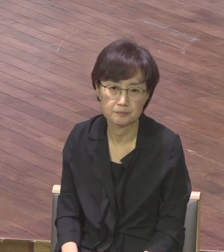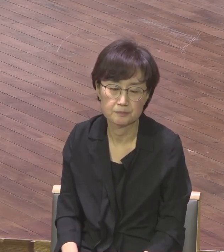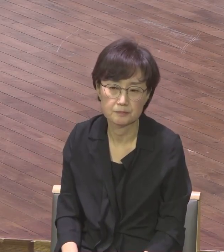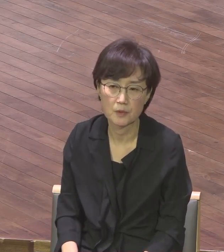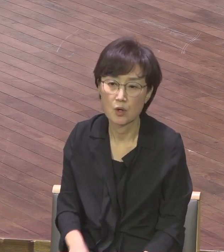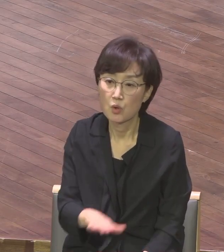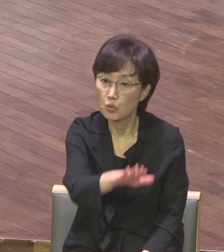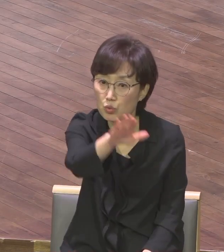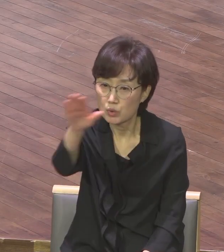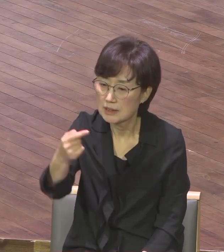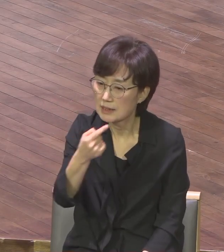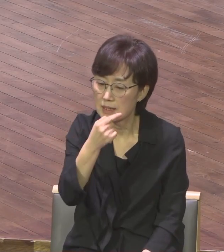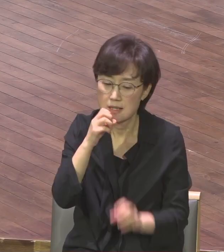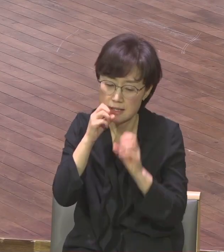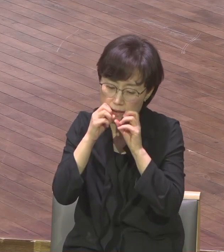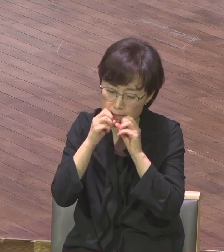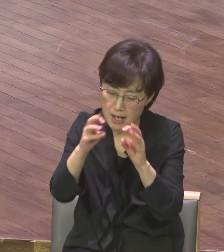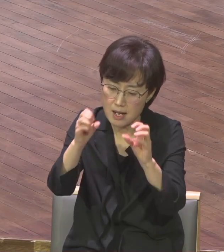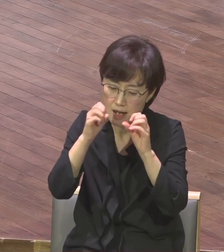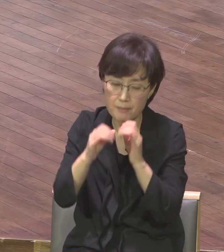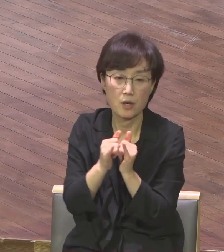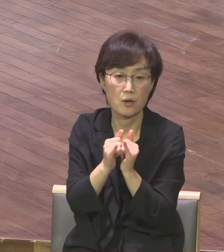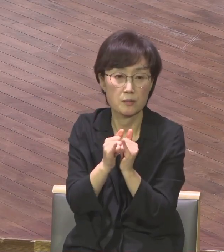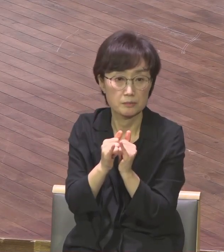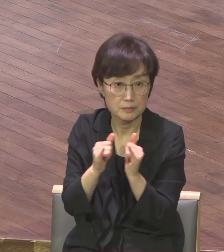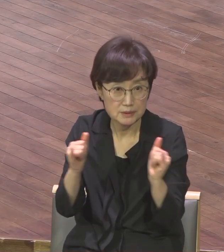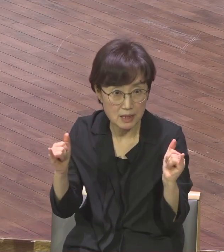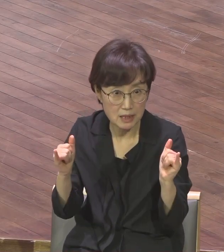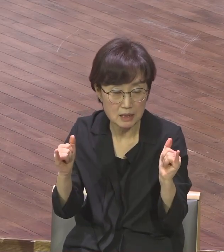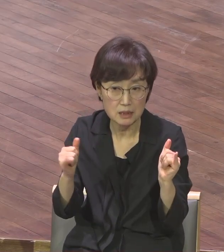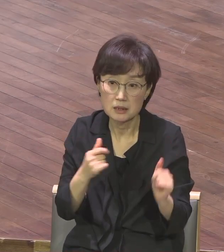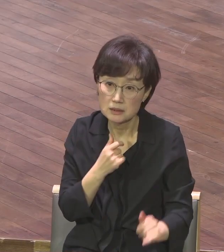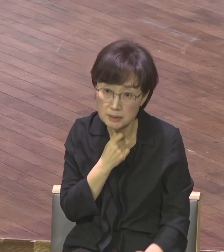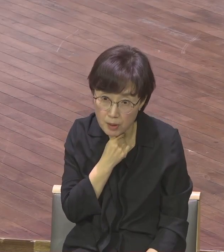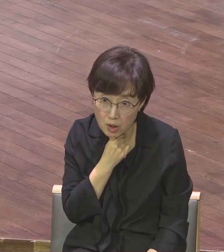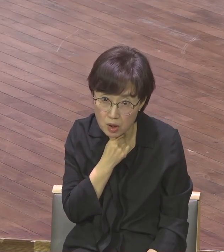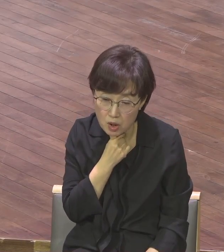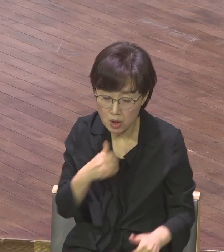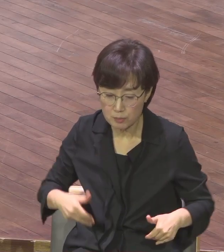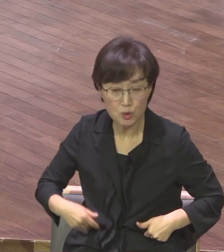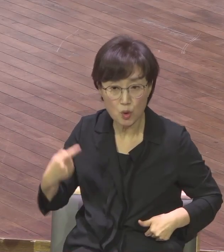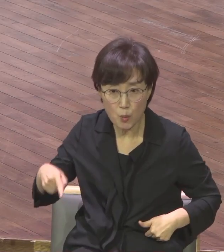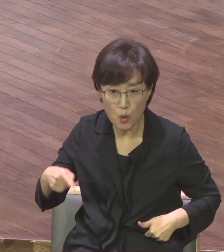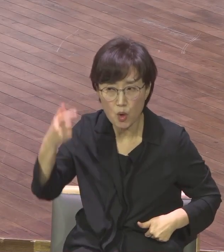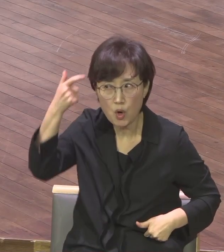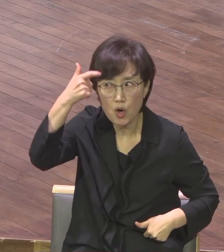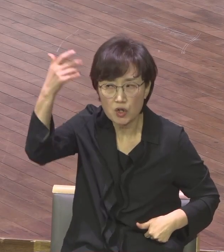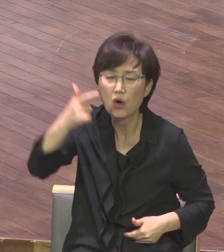정언자의 삶을 살기 위해서 중요한 것이 영적 체험입니다. 영적 체험